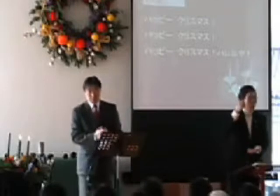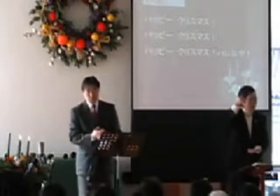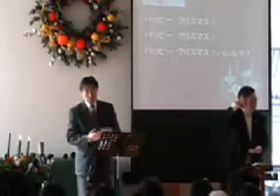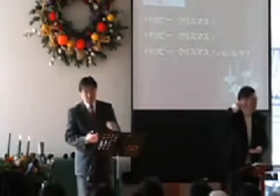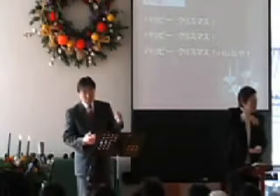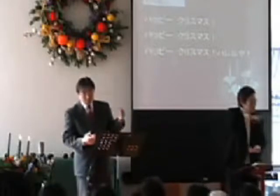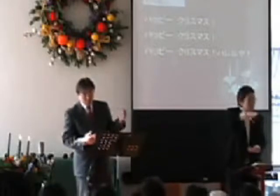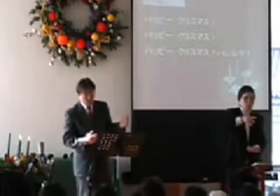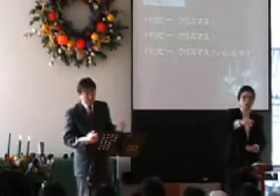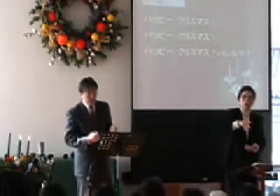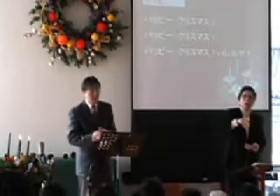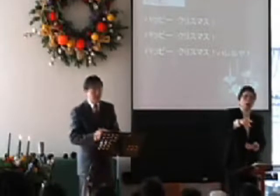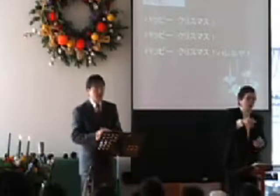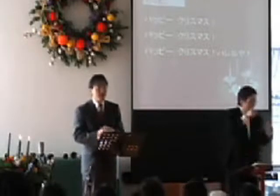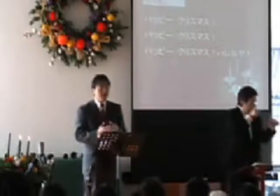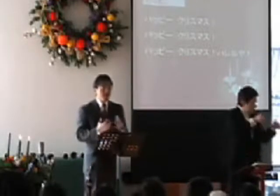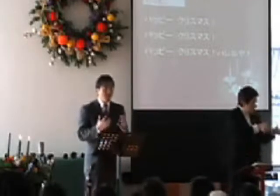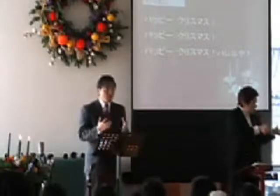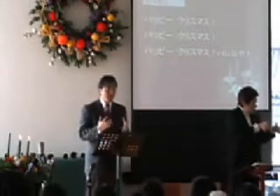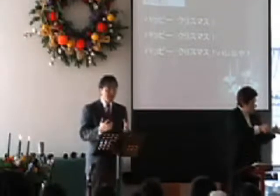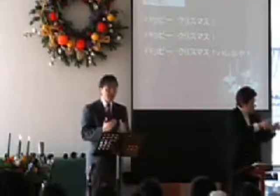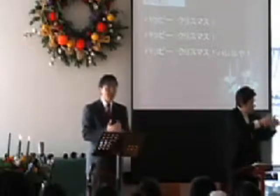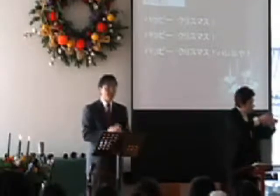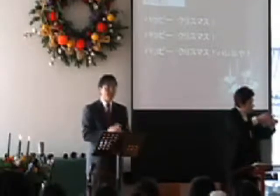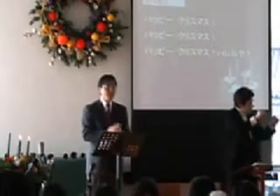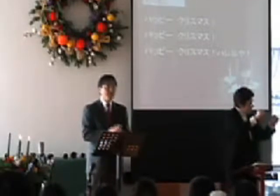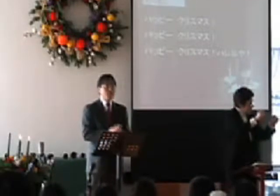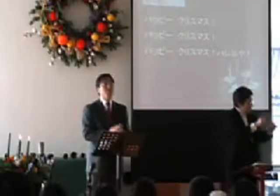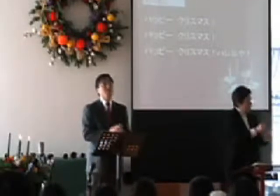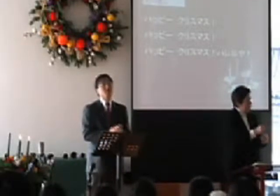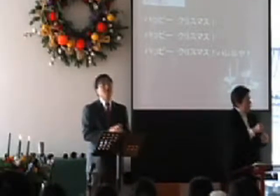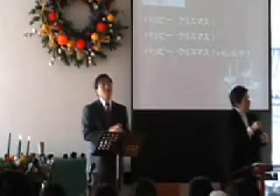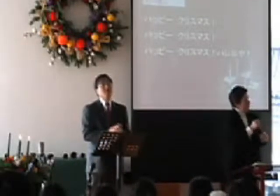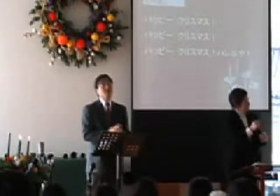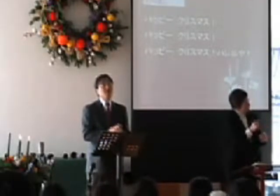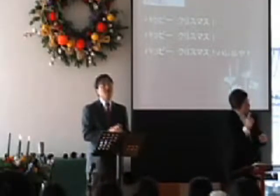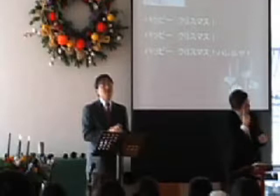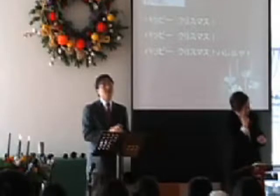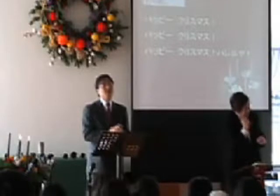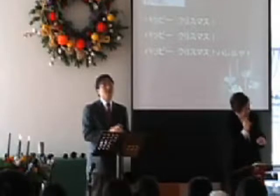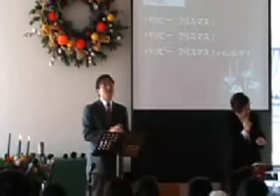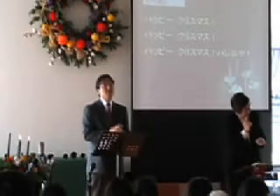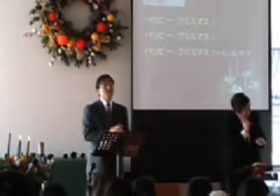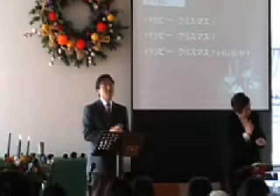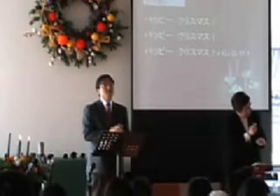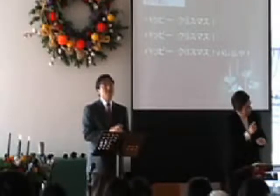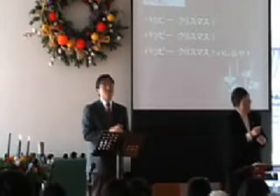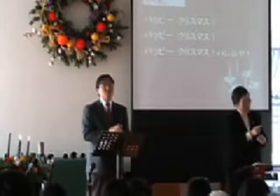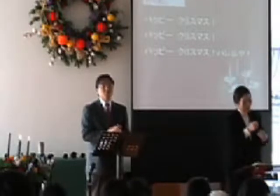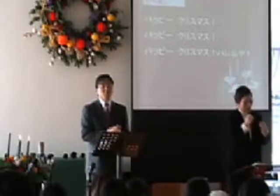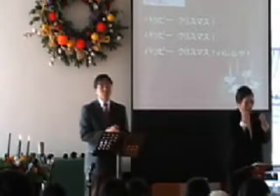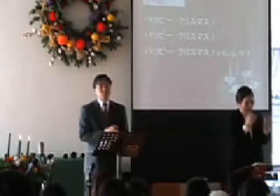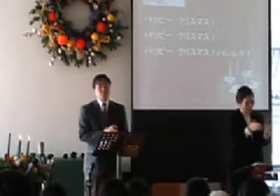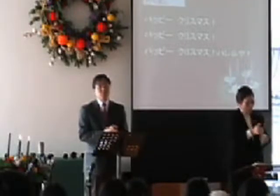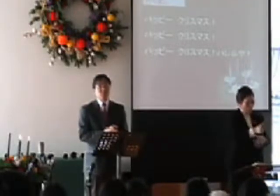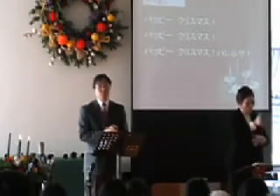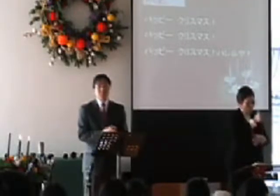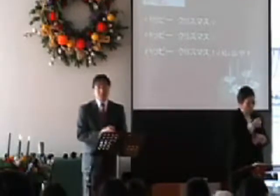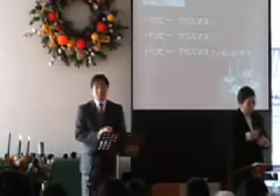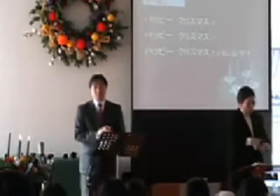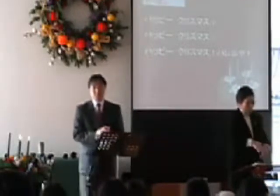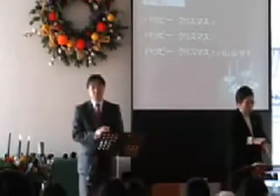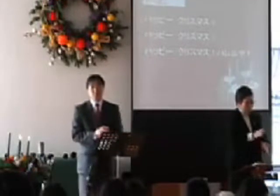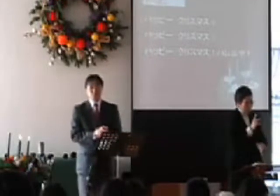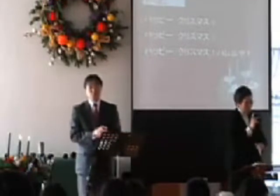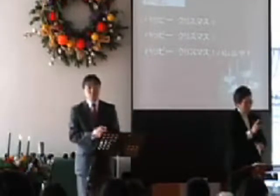い明るい星がこの現れたんですね。そして、まあ、この博士たちはこ